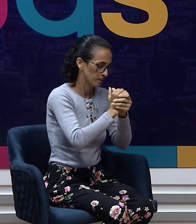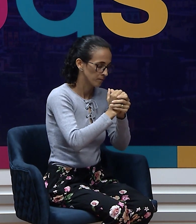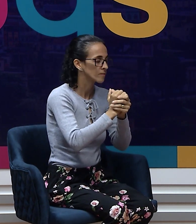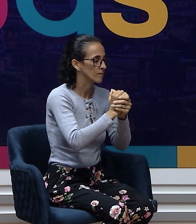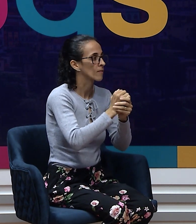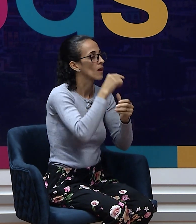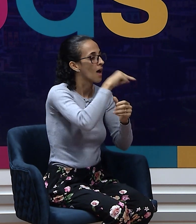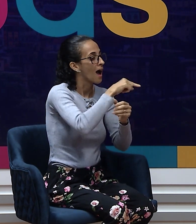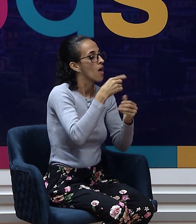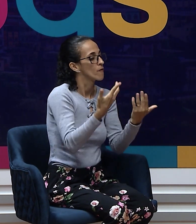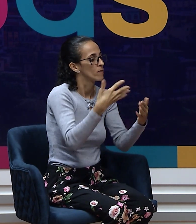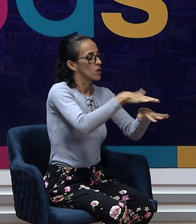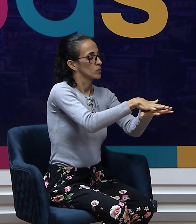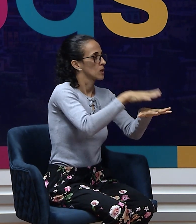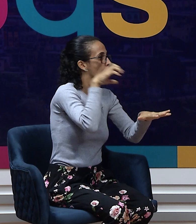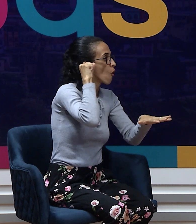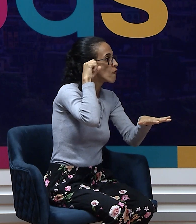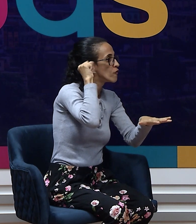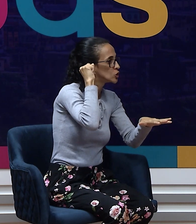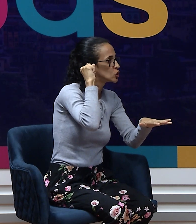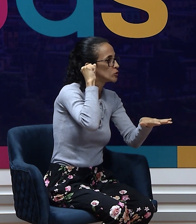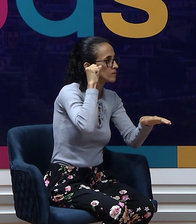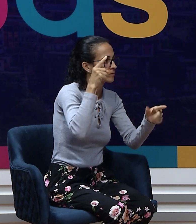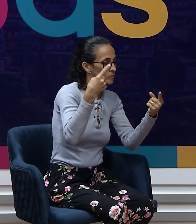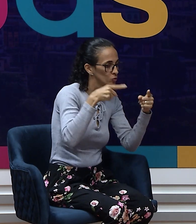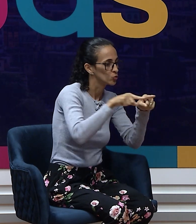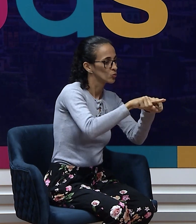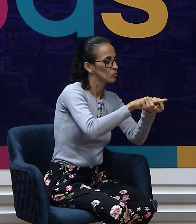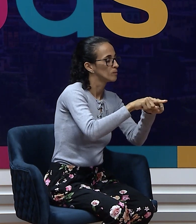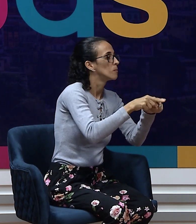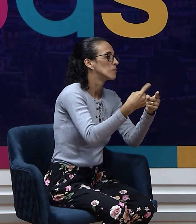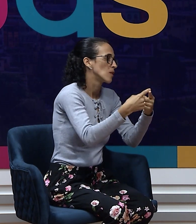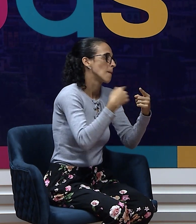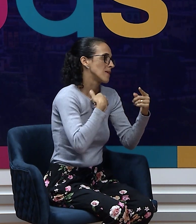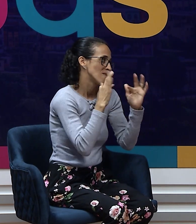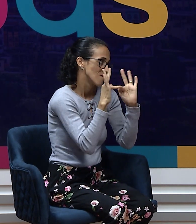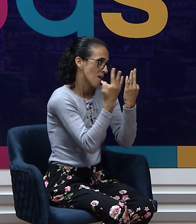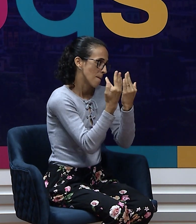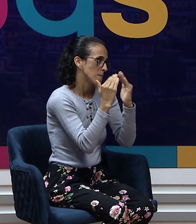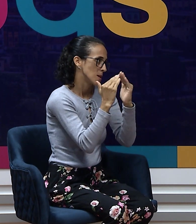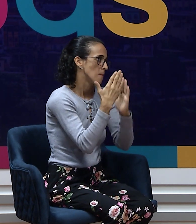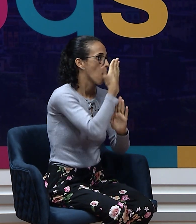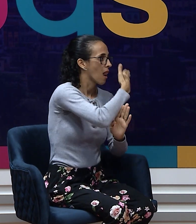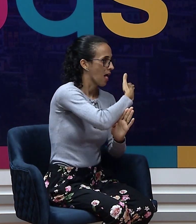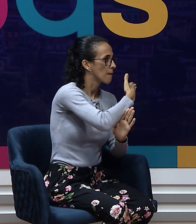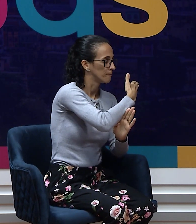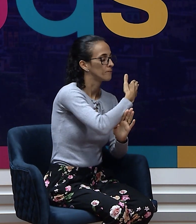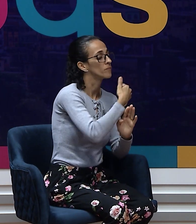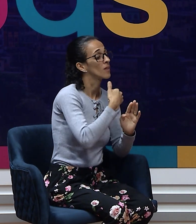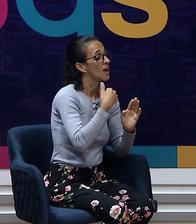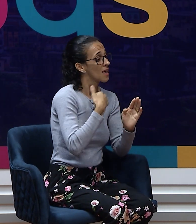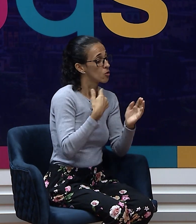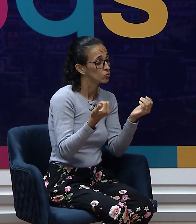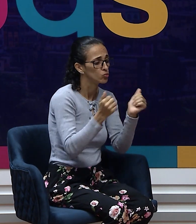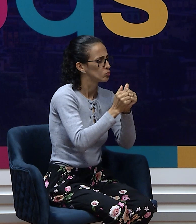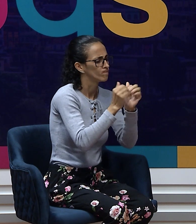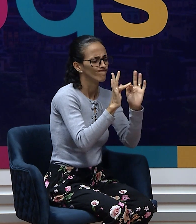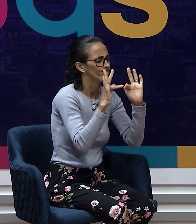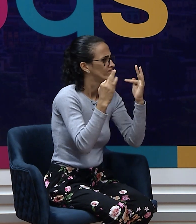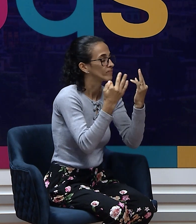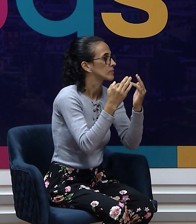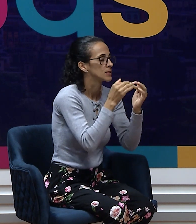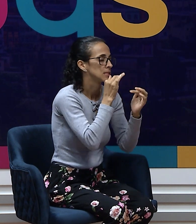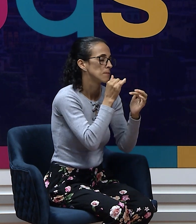minha cidade de Miradouro, e aí em Miradouro eu tive a inclusão, junto com o ouvinte. Na verdade, a minha família mora